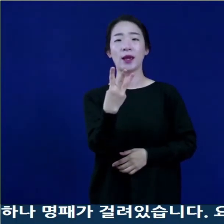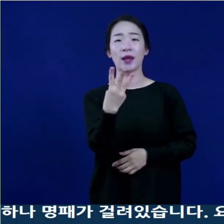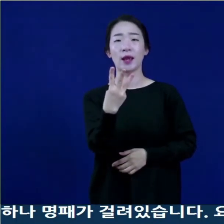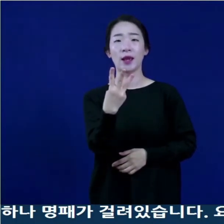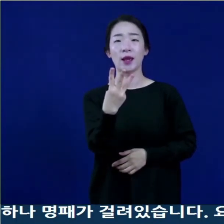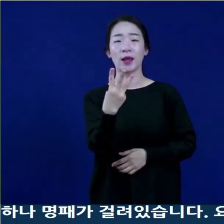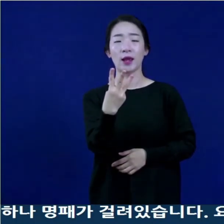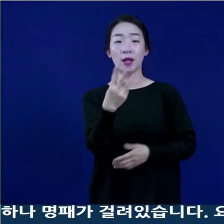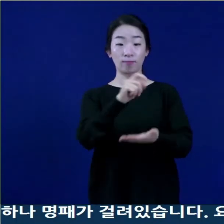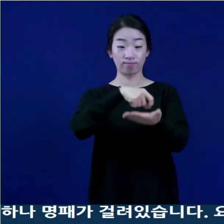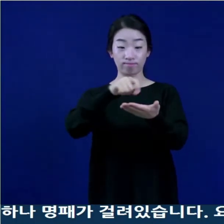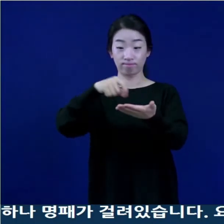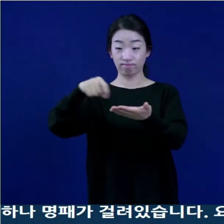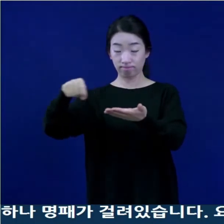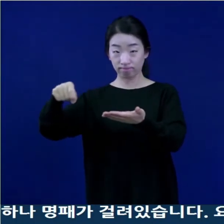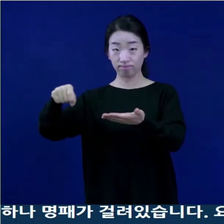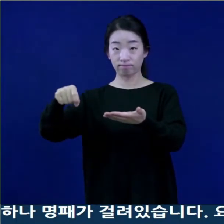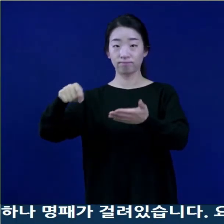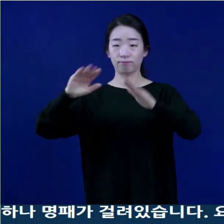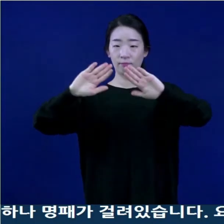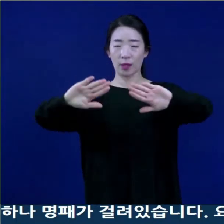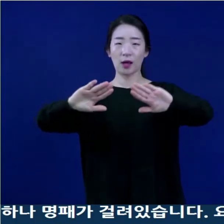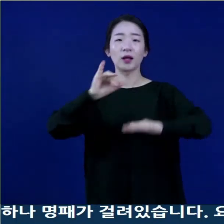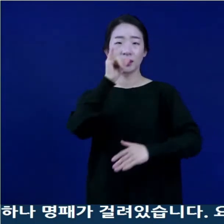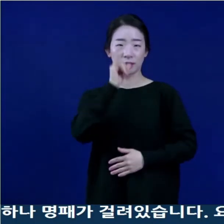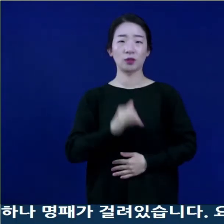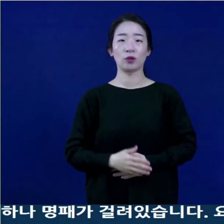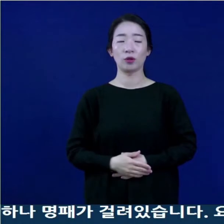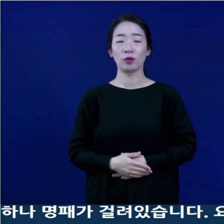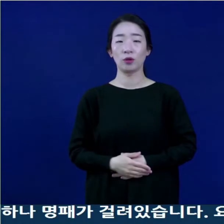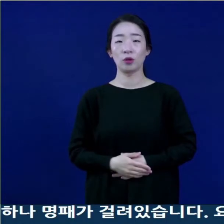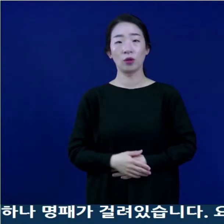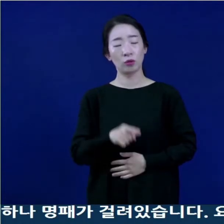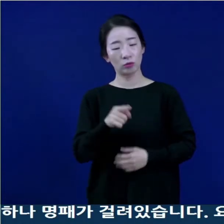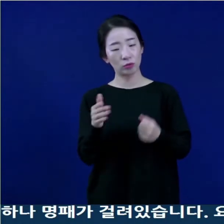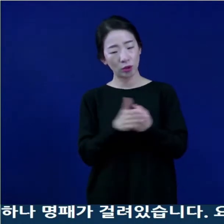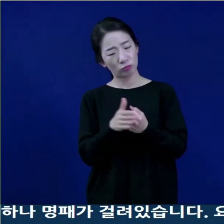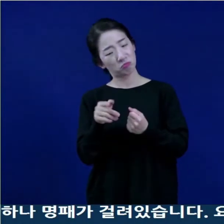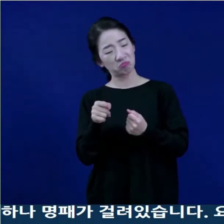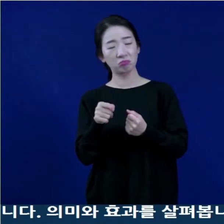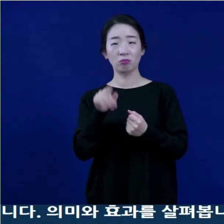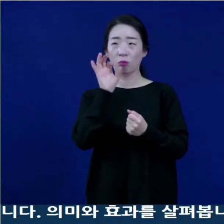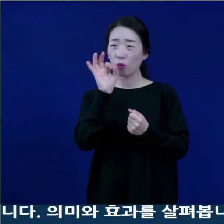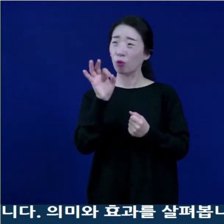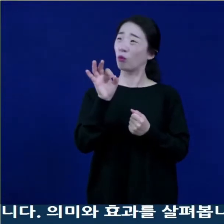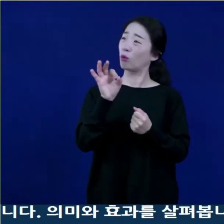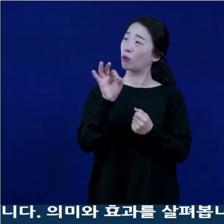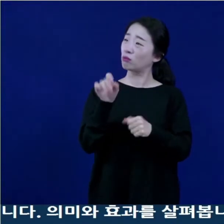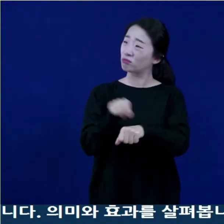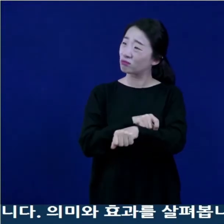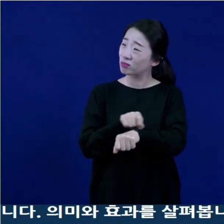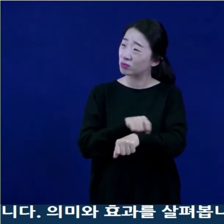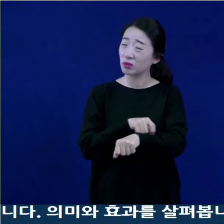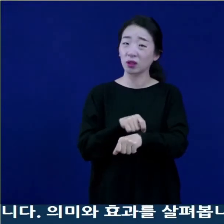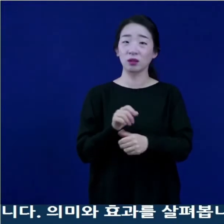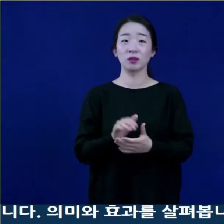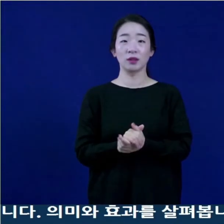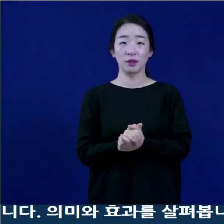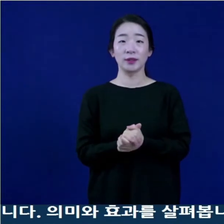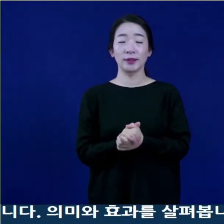이제 박혀 있다, 글자가 쓰여져 있다. 그러니까 당연히 그 모습도 특별했던 것입니다.